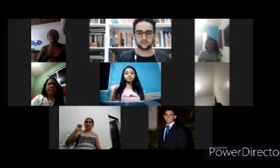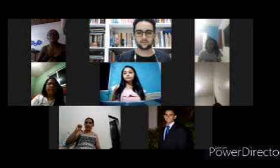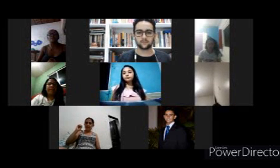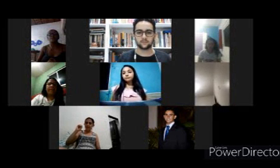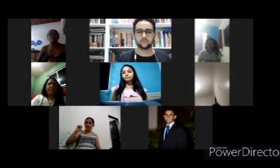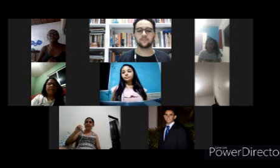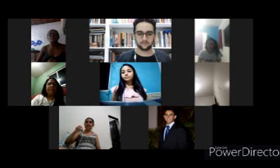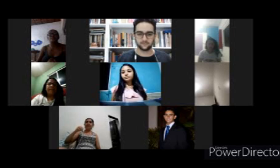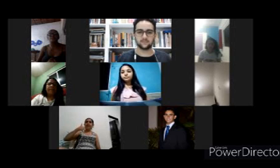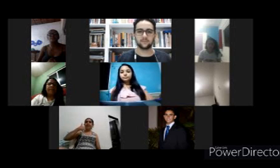março,